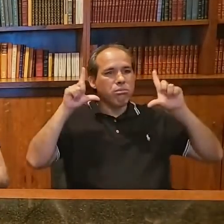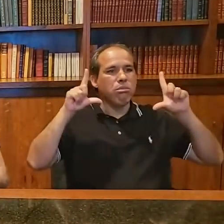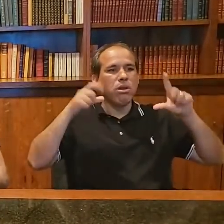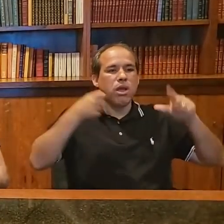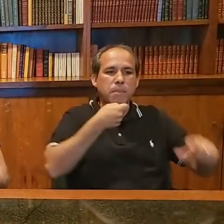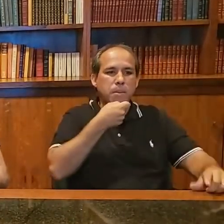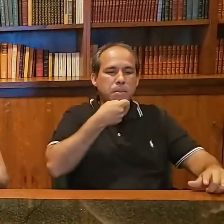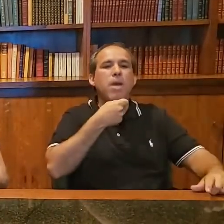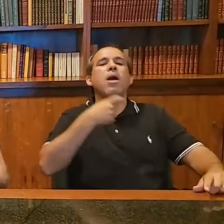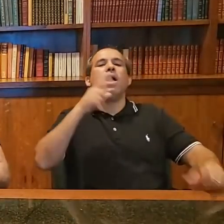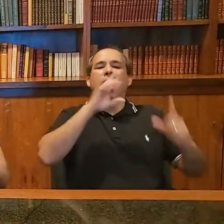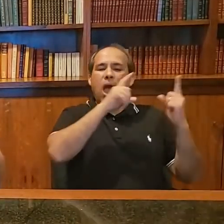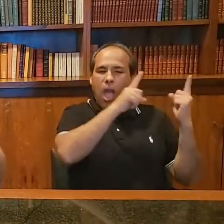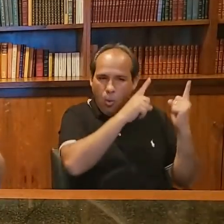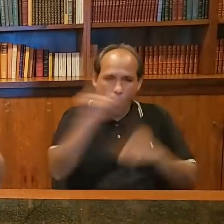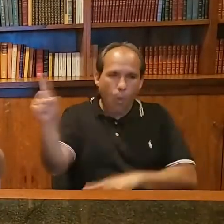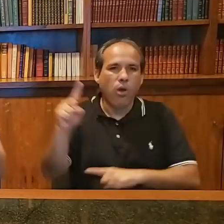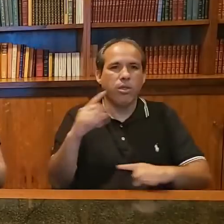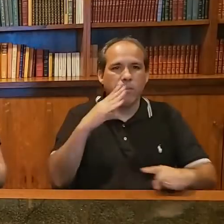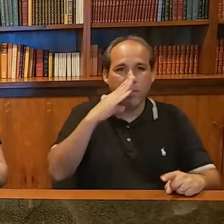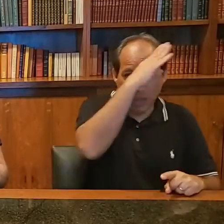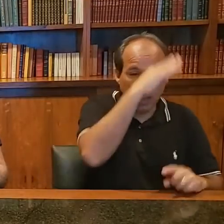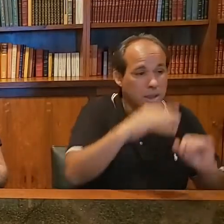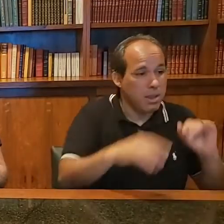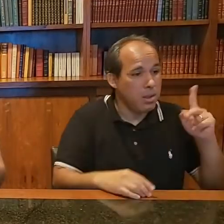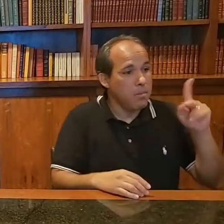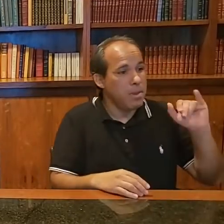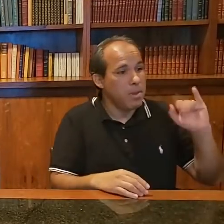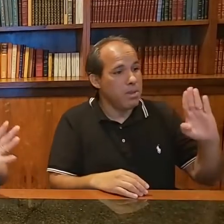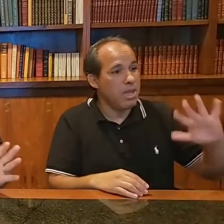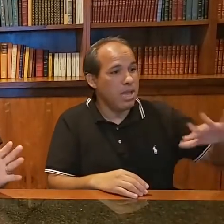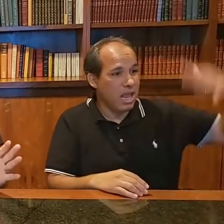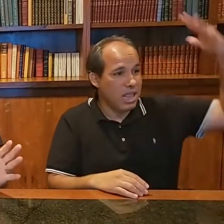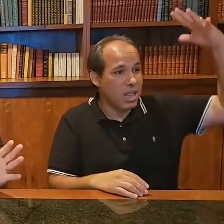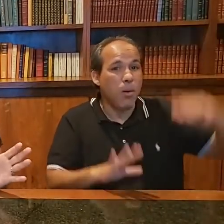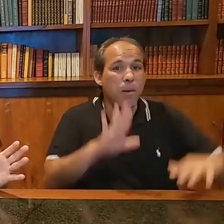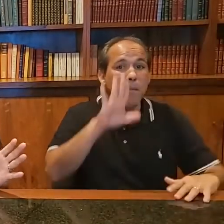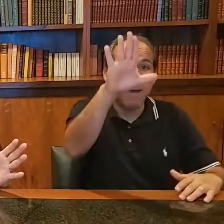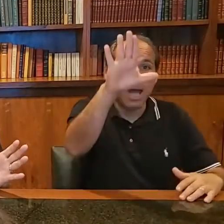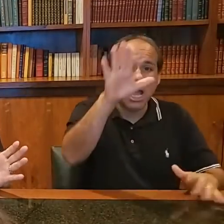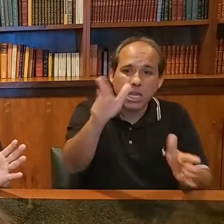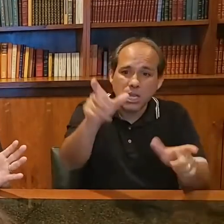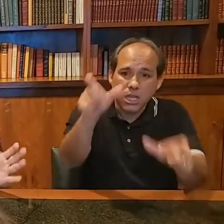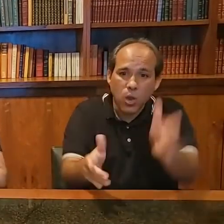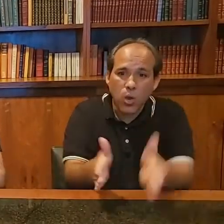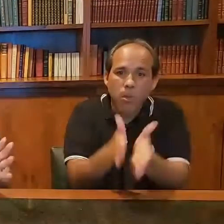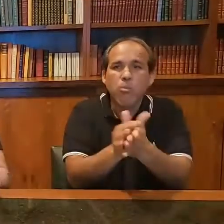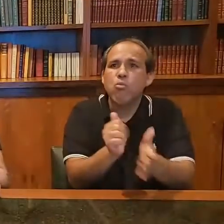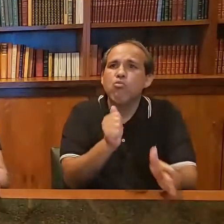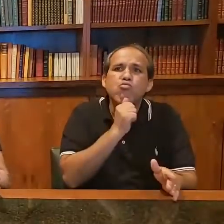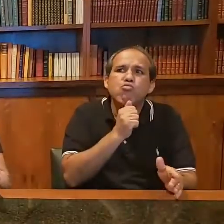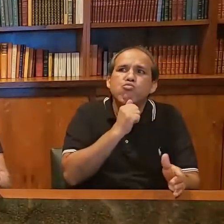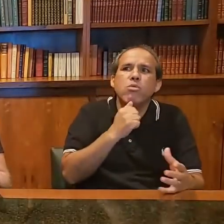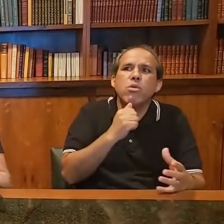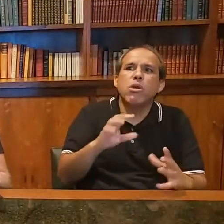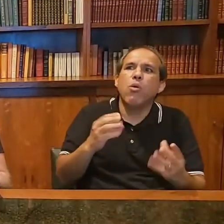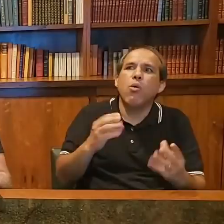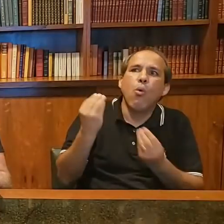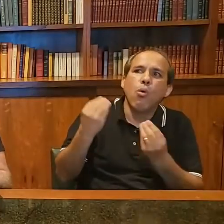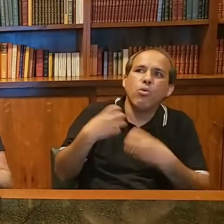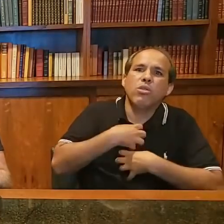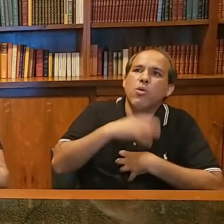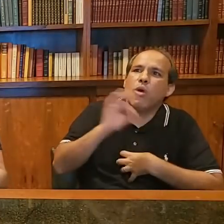Bolsonaro. Você tem que falar que o PIB cresceu, mas o pobre não sentiu os efeitos do crescimento do PIB.